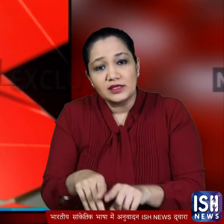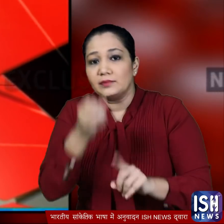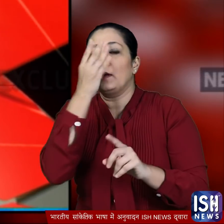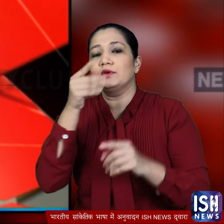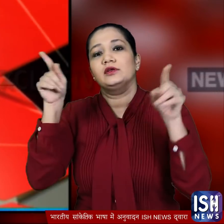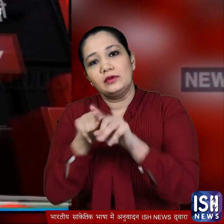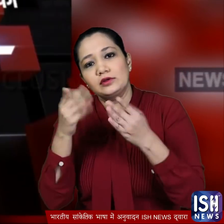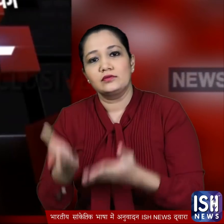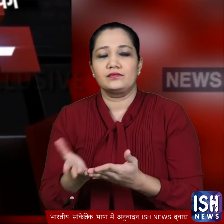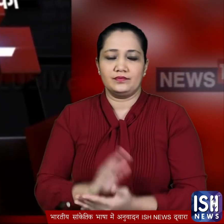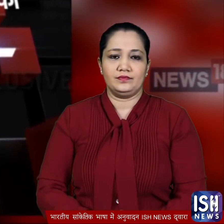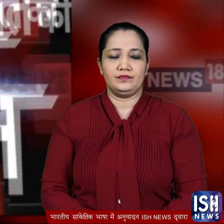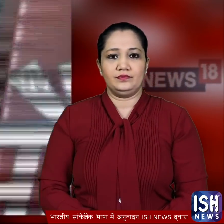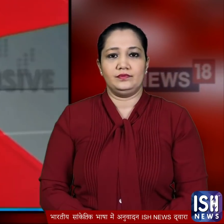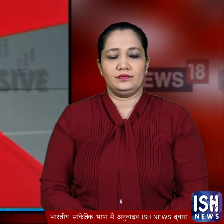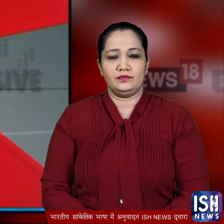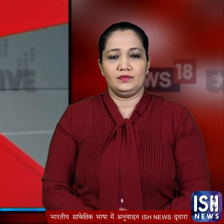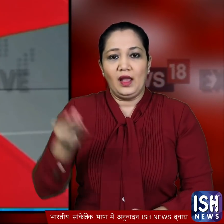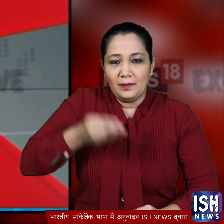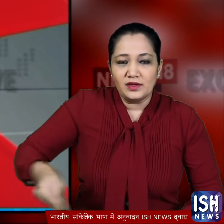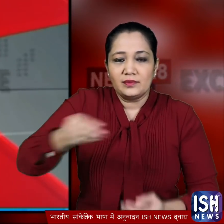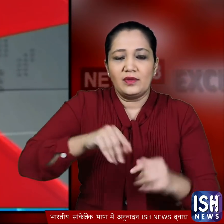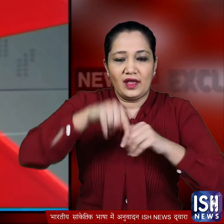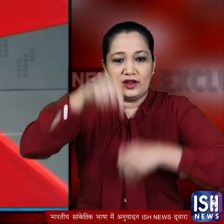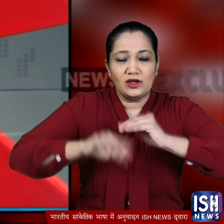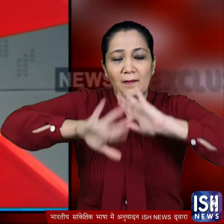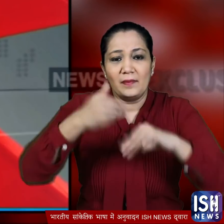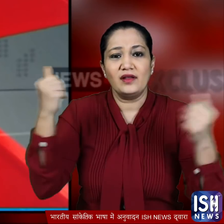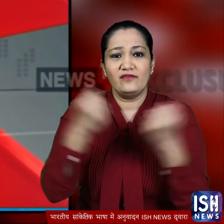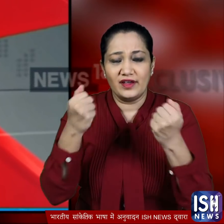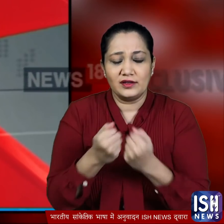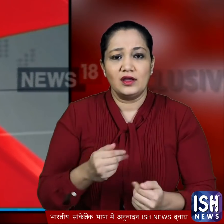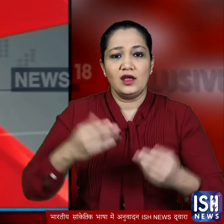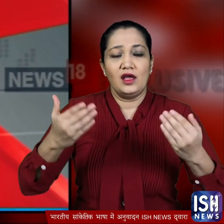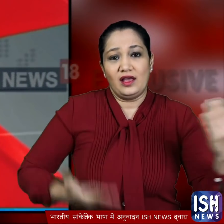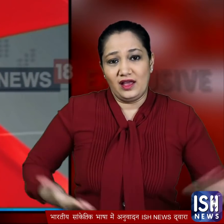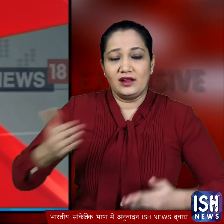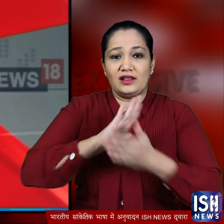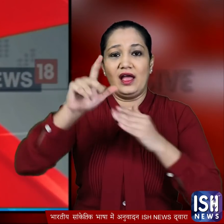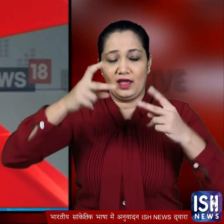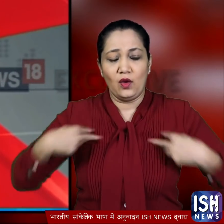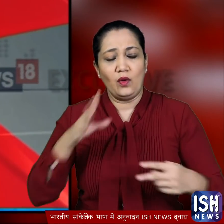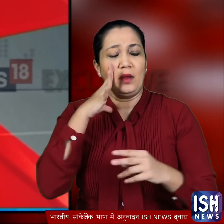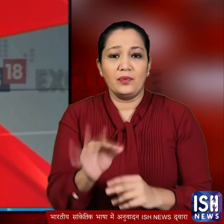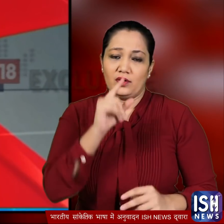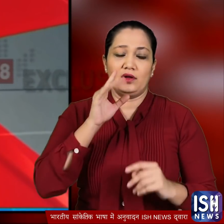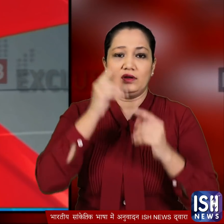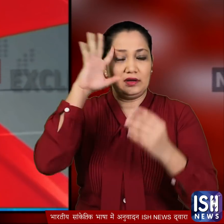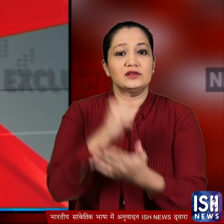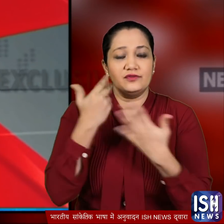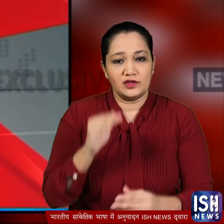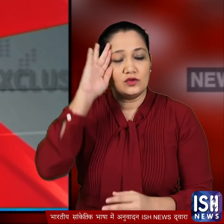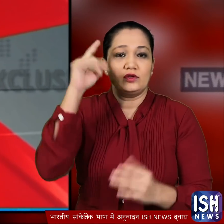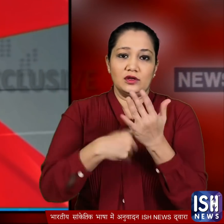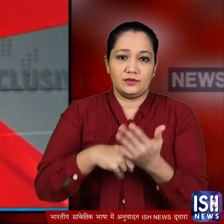बीजेपी के नेता सुनाने लगे। पश्चिम बंगाल में चुनाव बाद हुई हिंसा के मुद्दे पर कलकत्ता हाईकोर्ट ने एक अहम आदेश दिया। न्यूज 18